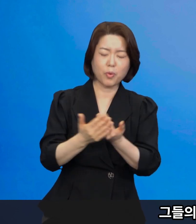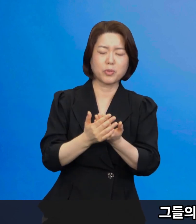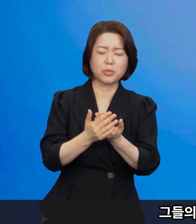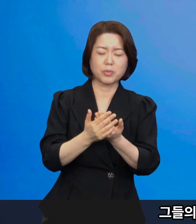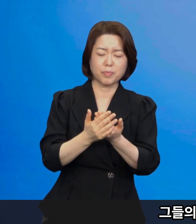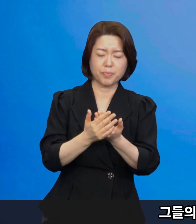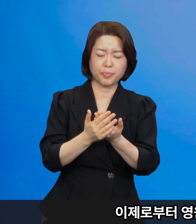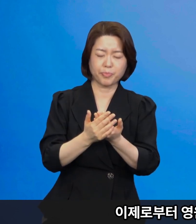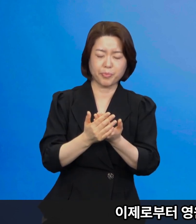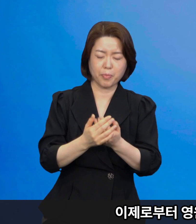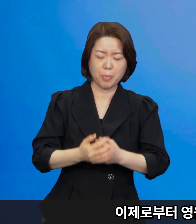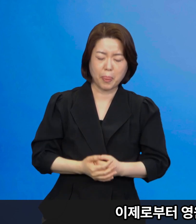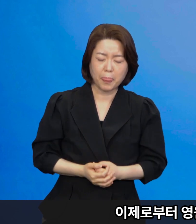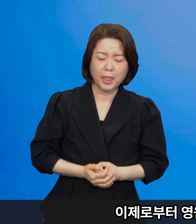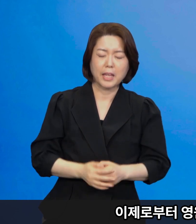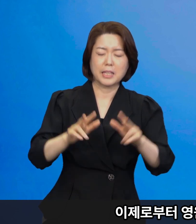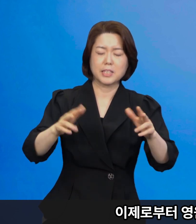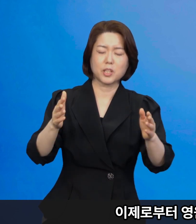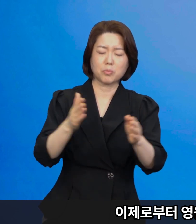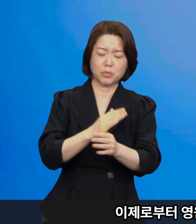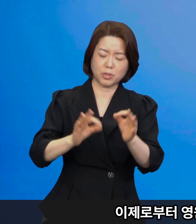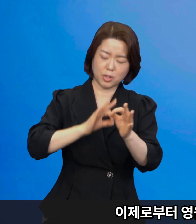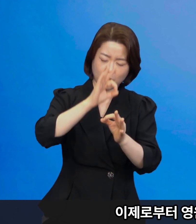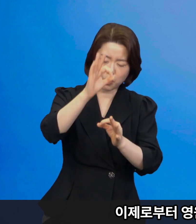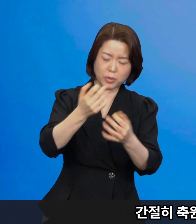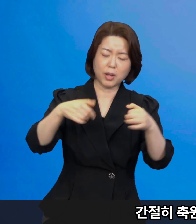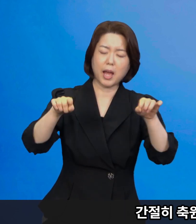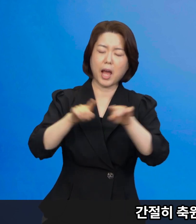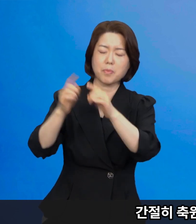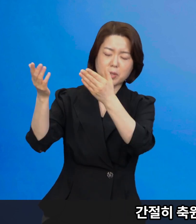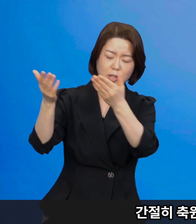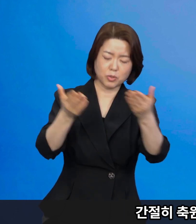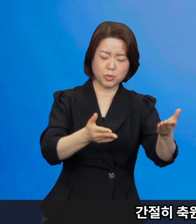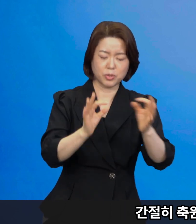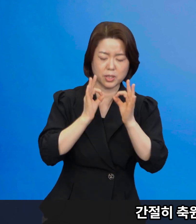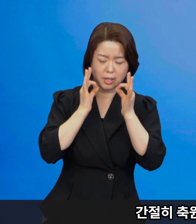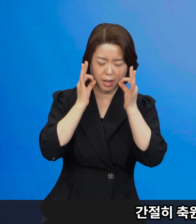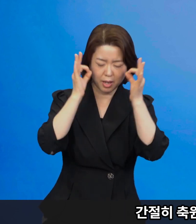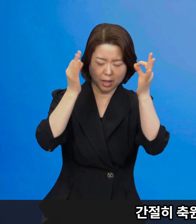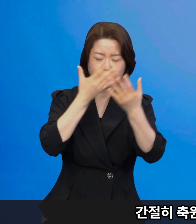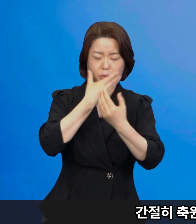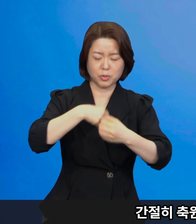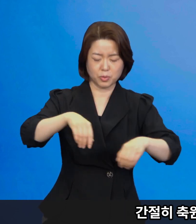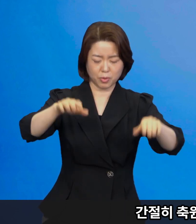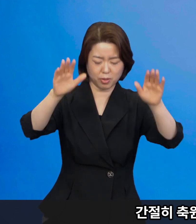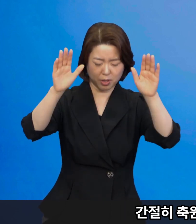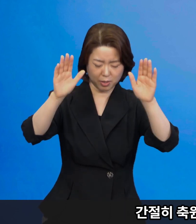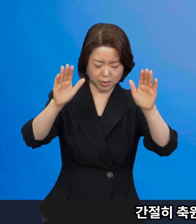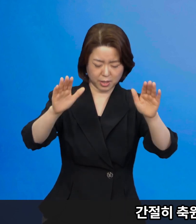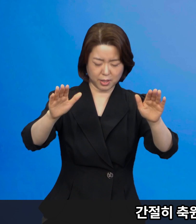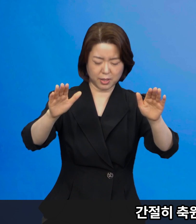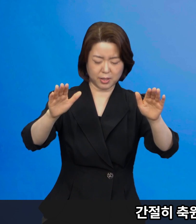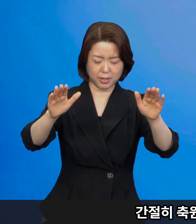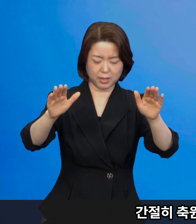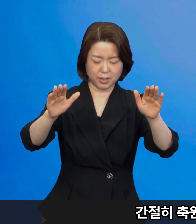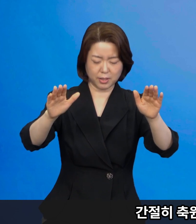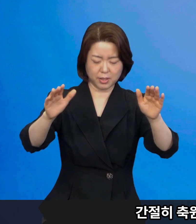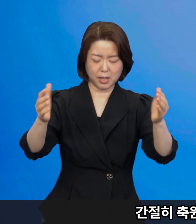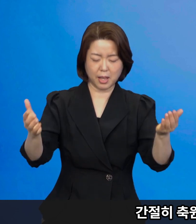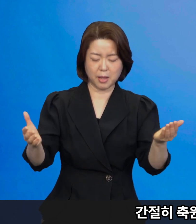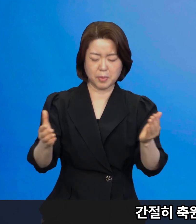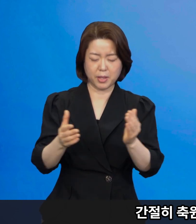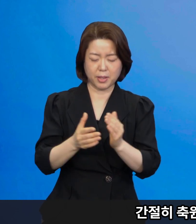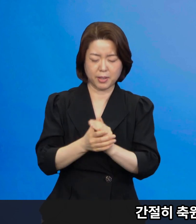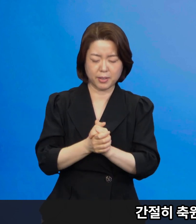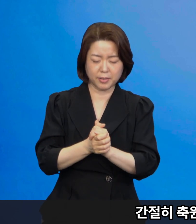위에 이제로부터 영원토록 함께 하시기를 간절히 축원하옵나이다. 아멘.